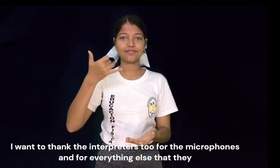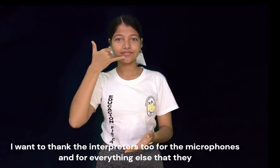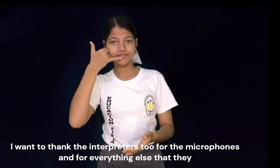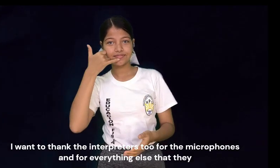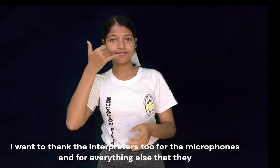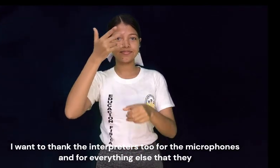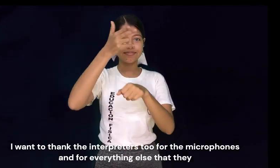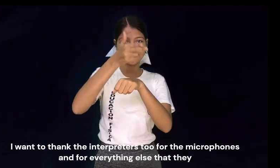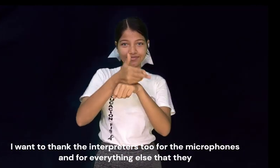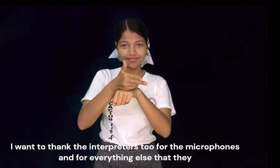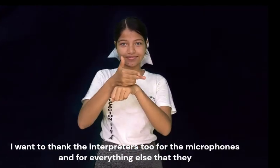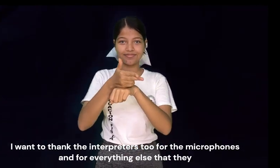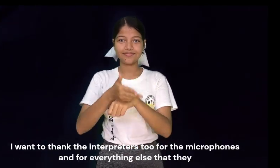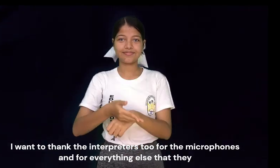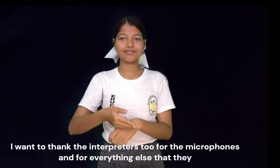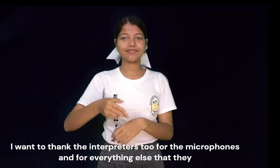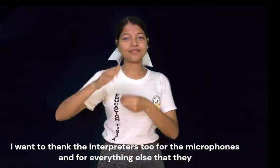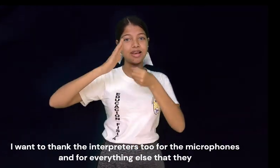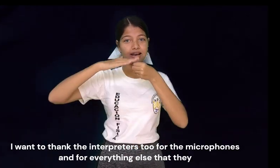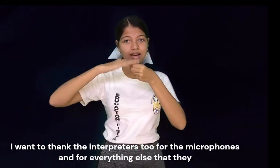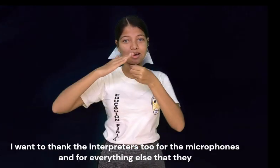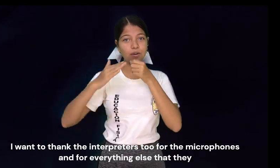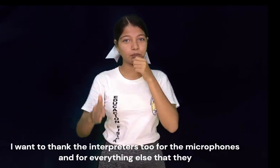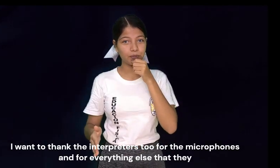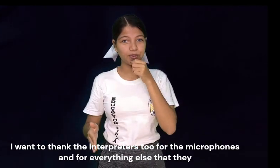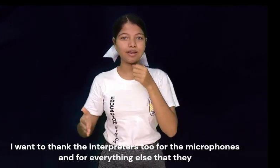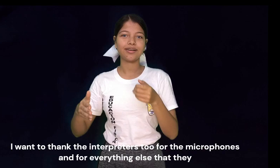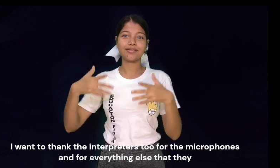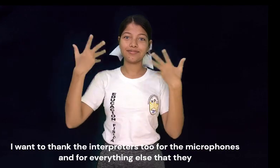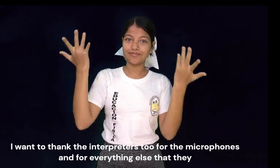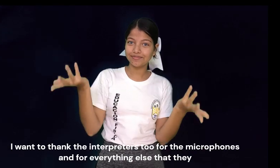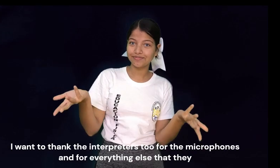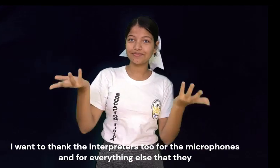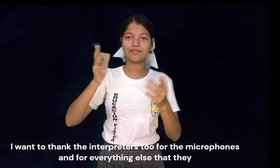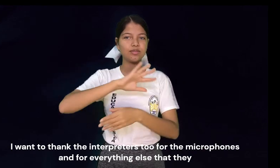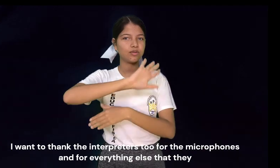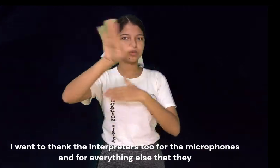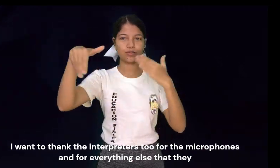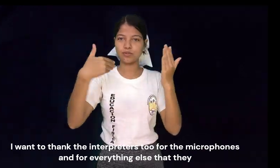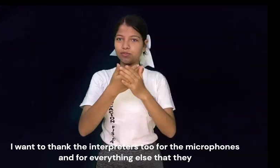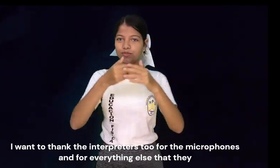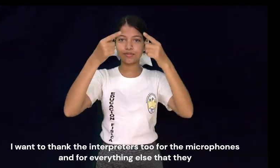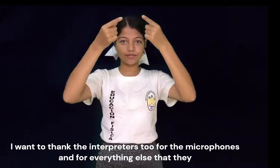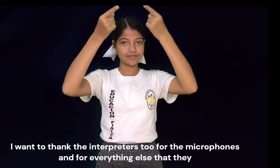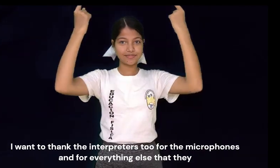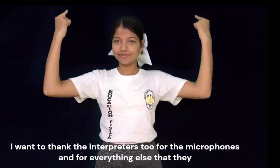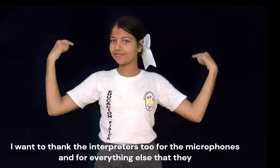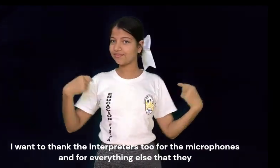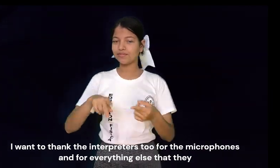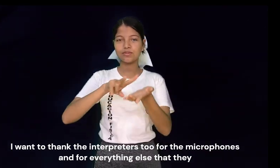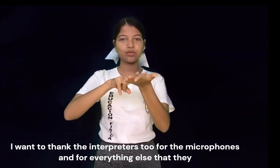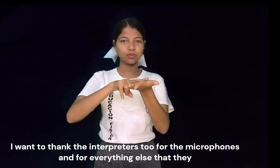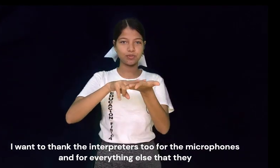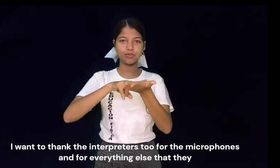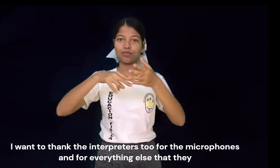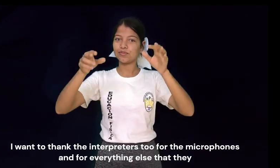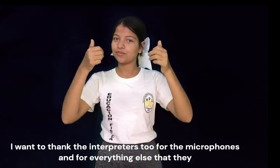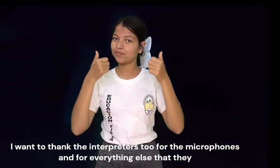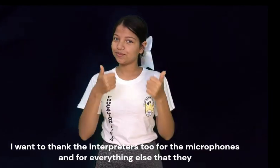las intérpretes también. Gracias por los micrófonos y por todo lo que nos ha